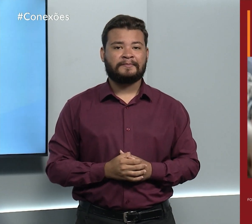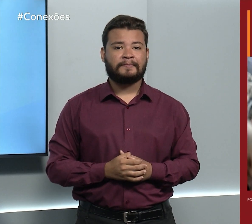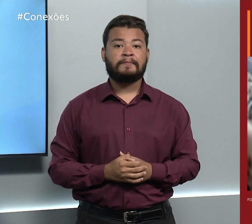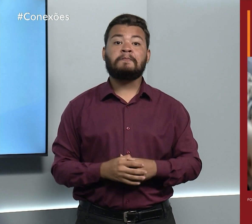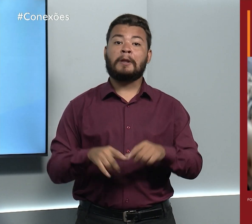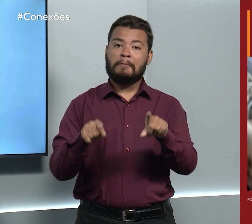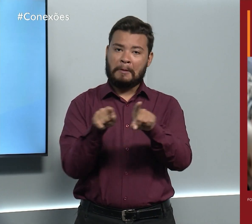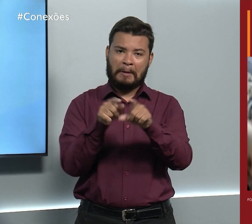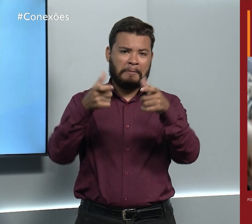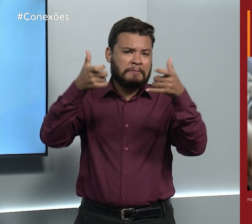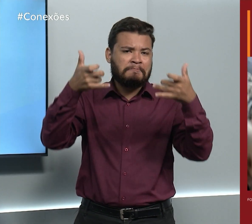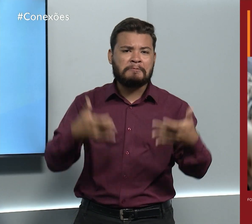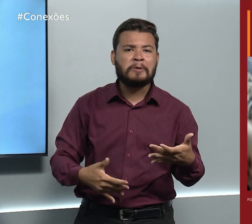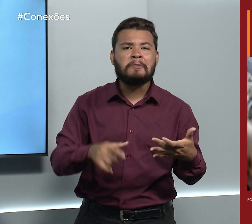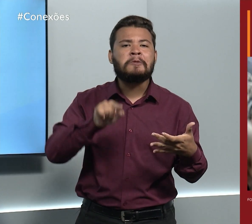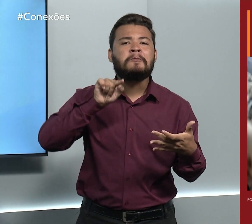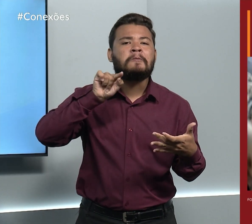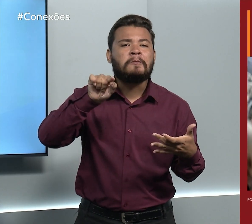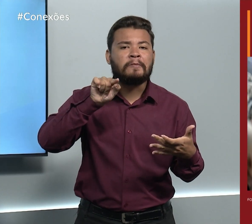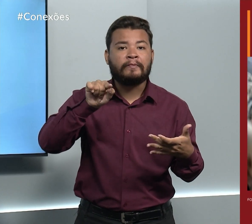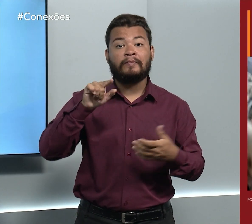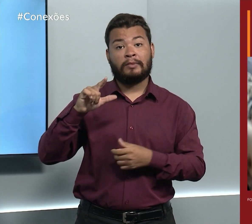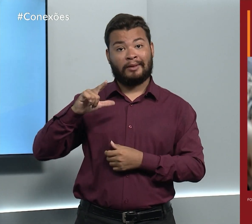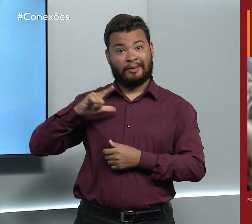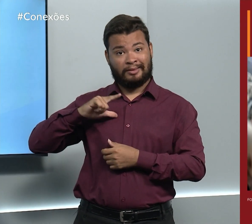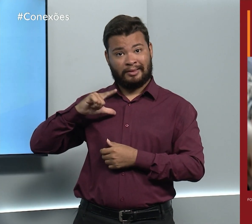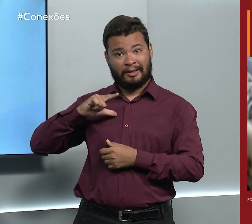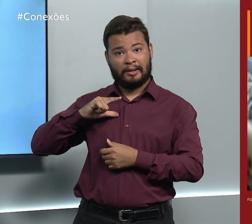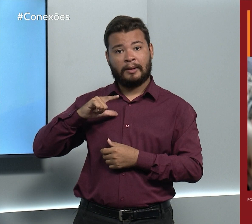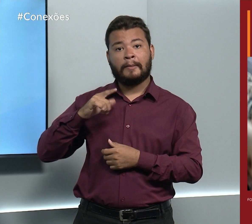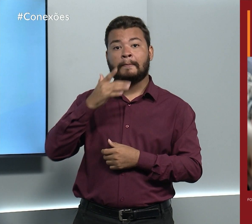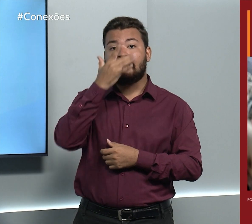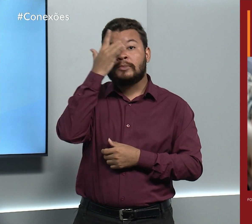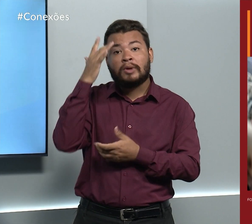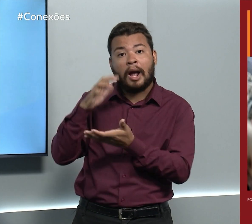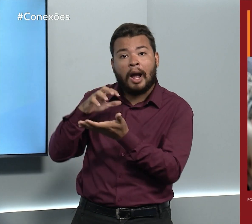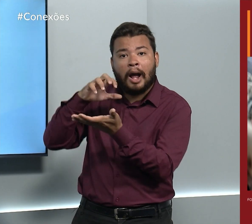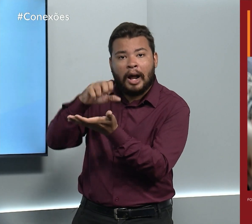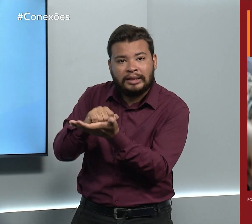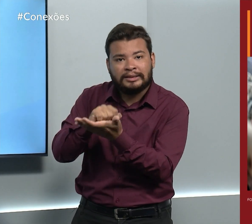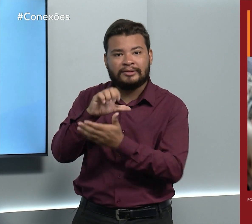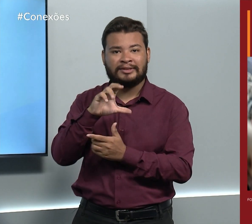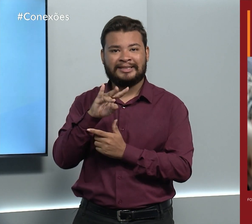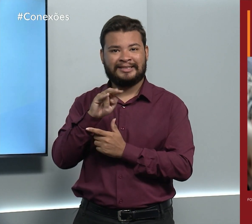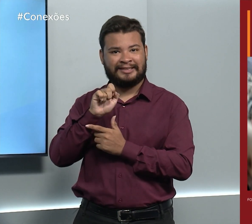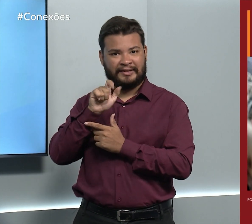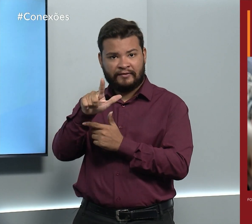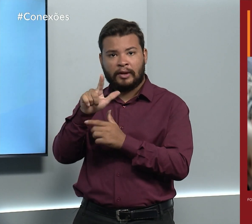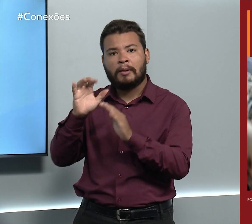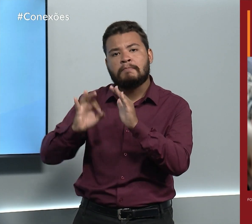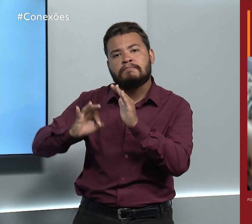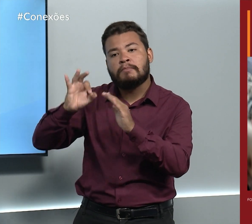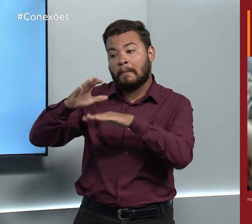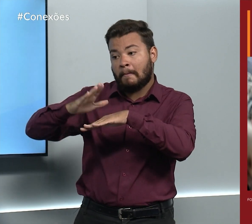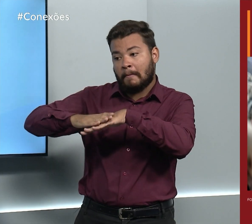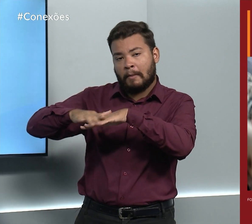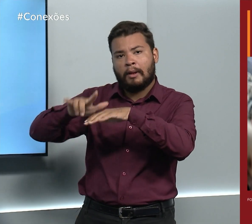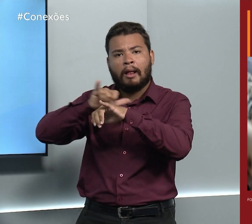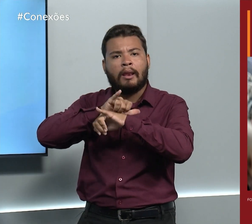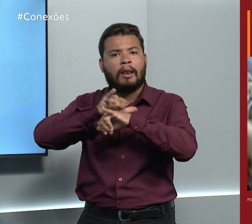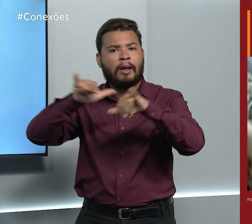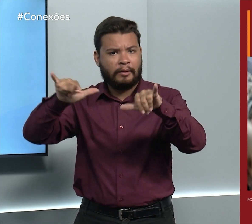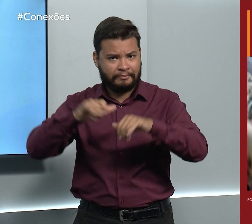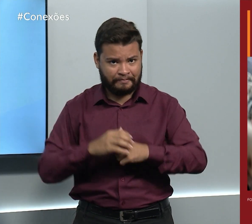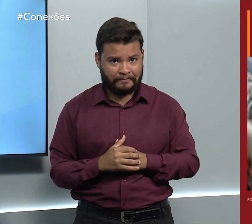E agora vamos falar mais uma vez sobre as estatísticas de registro civil, divulgadas ontem pelo IBGE. O